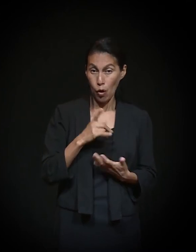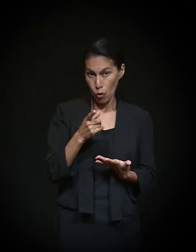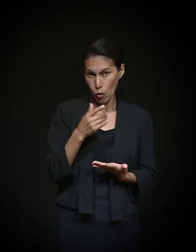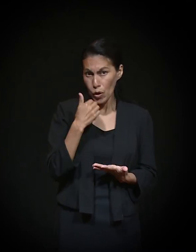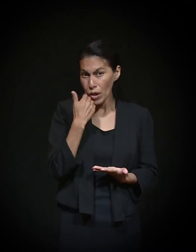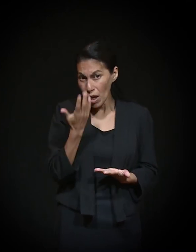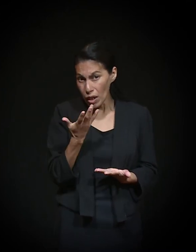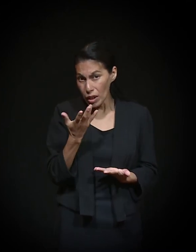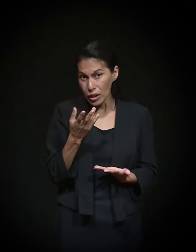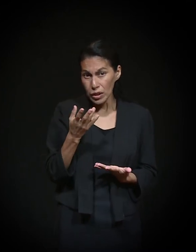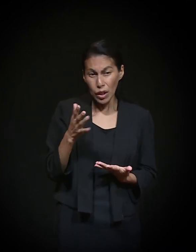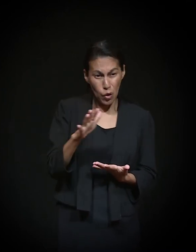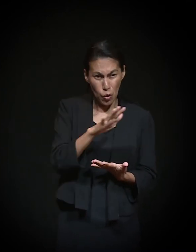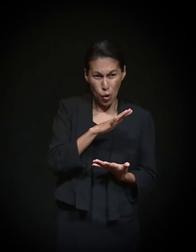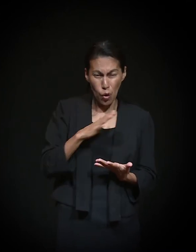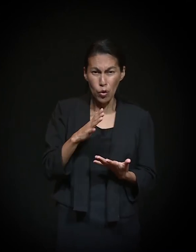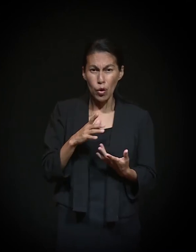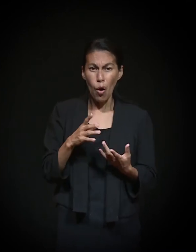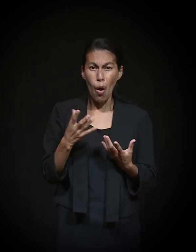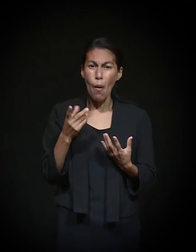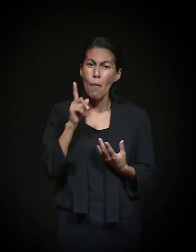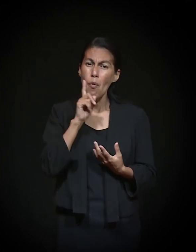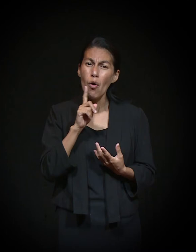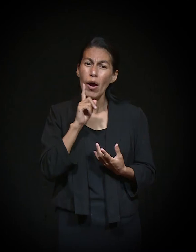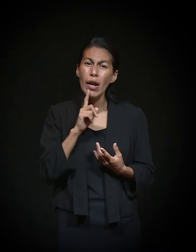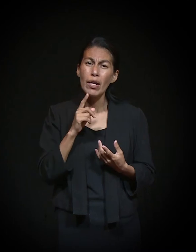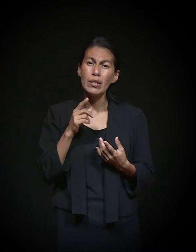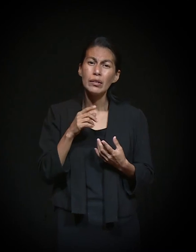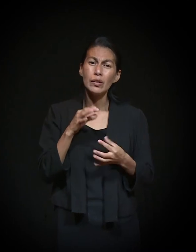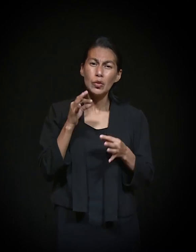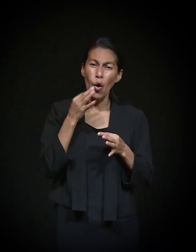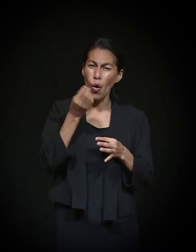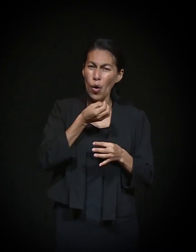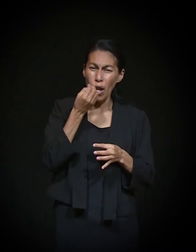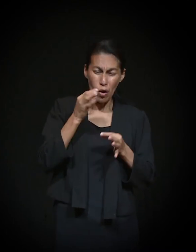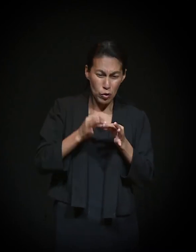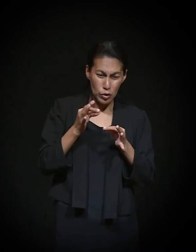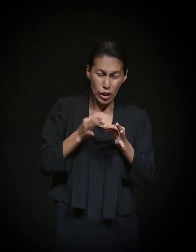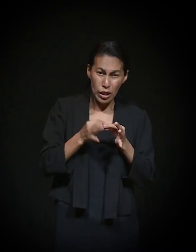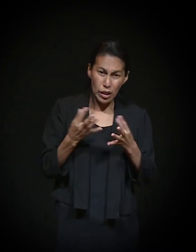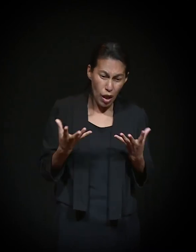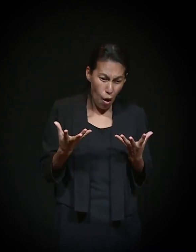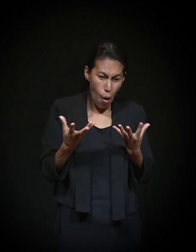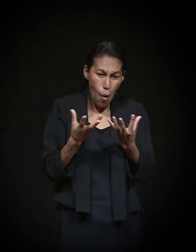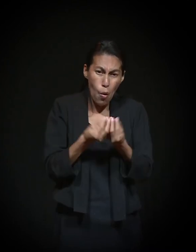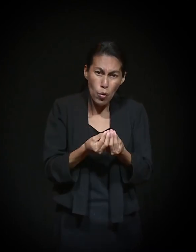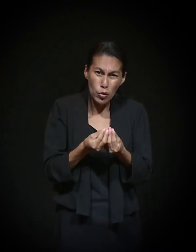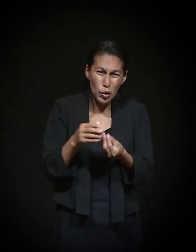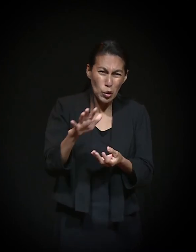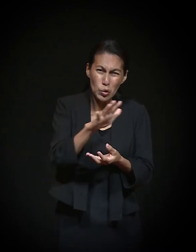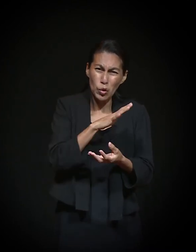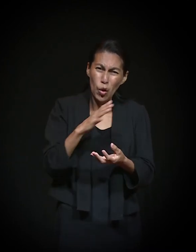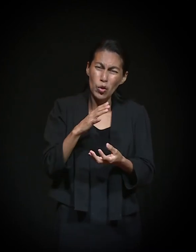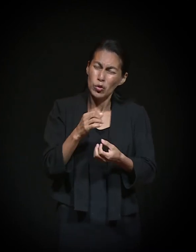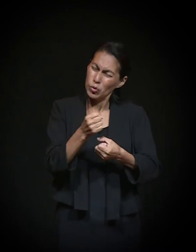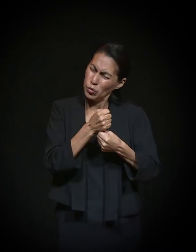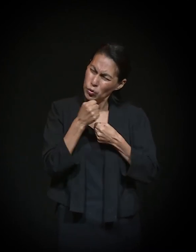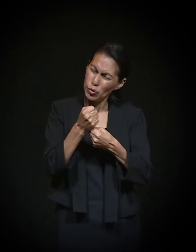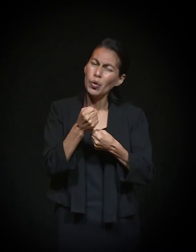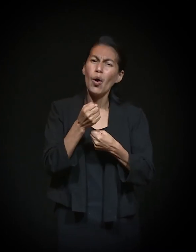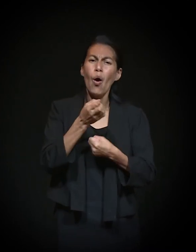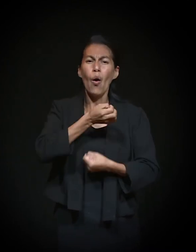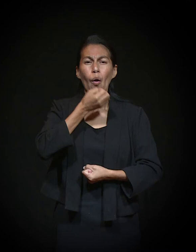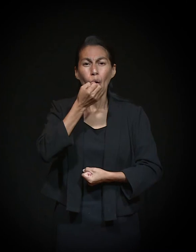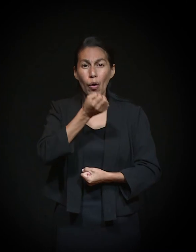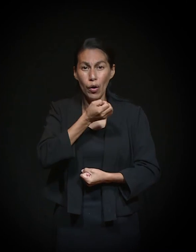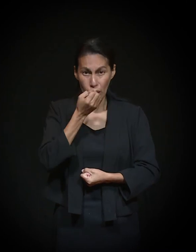que quieres que nosotros podamos, junto con las verdaderas de la oración, que son damas